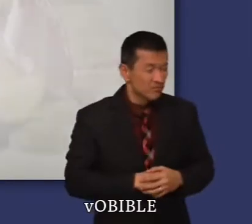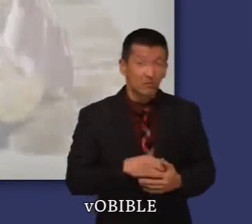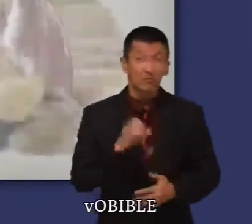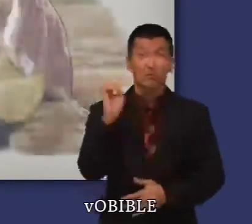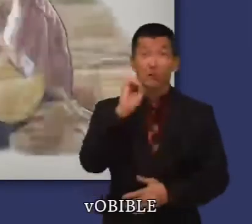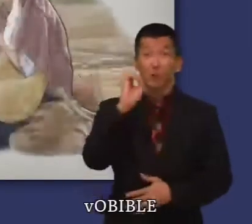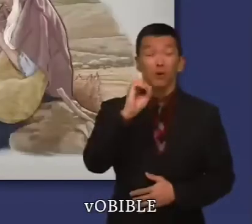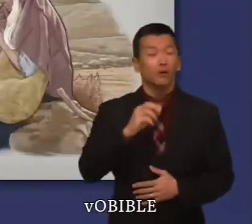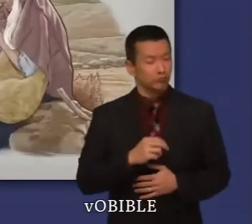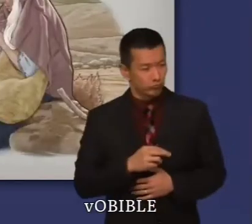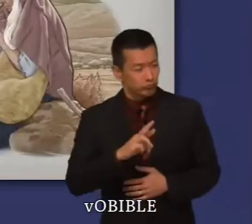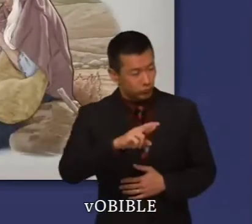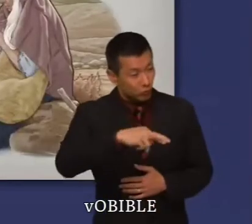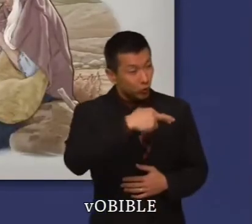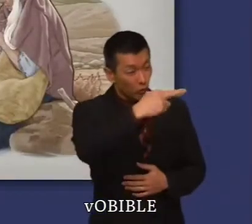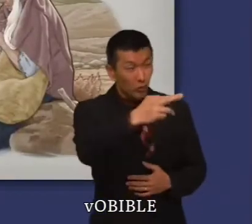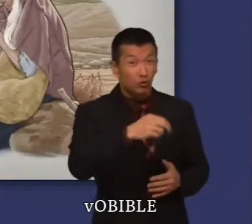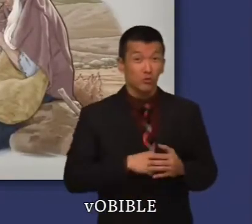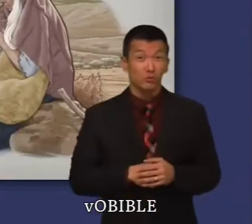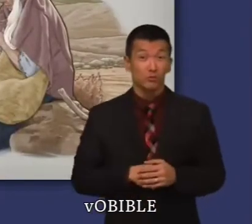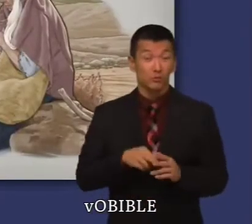femmes moabites, Ruth et Orpa.